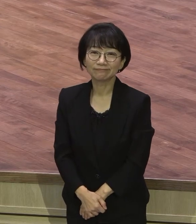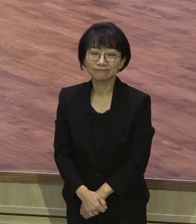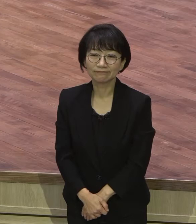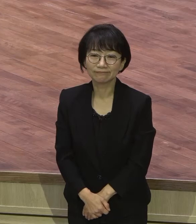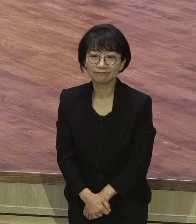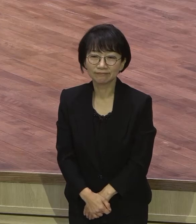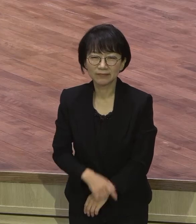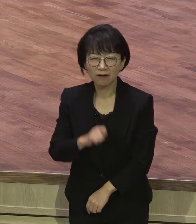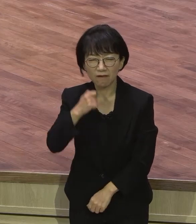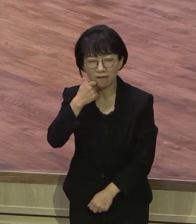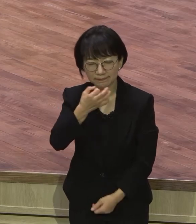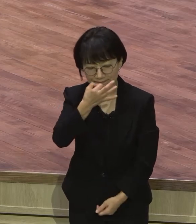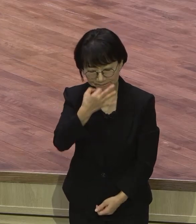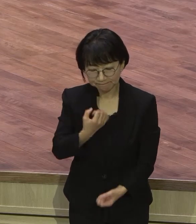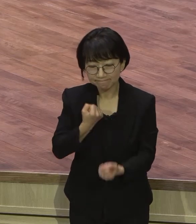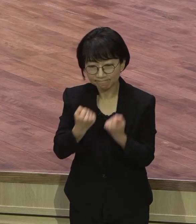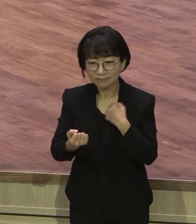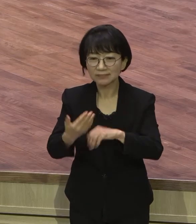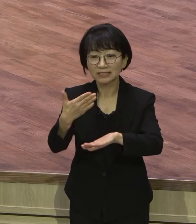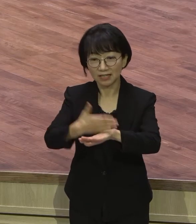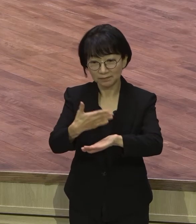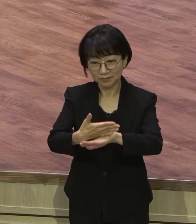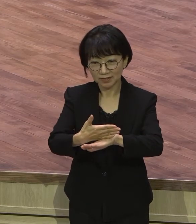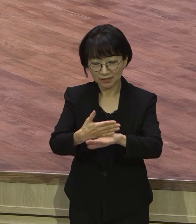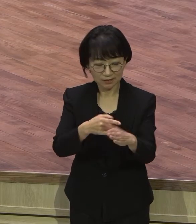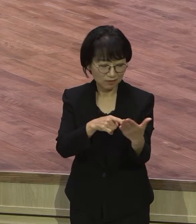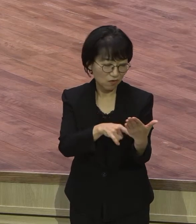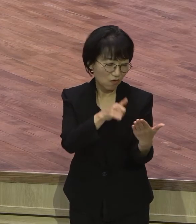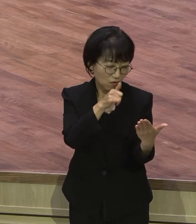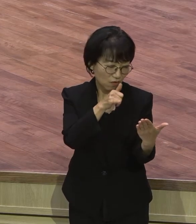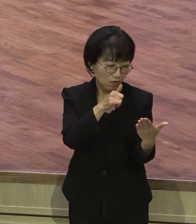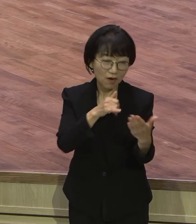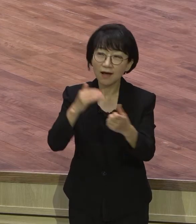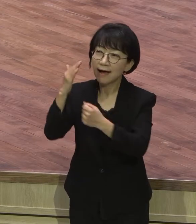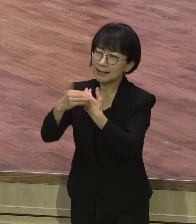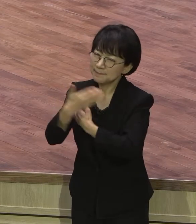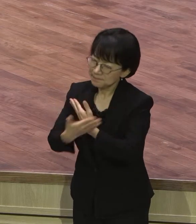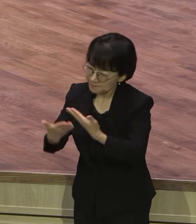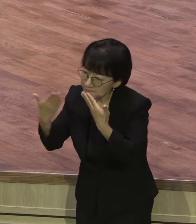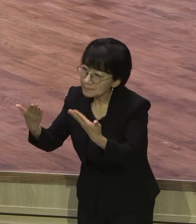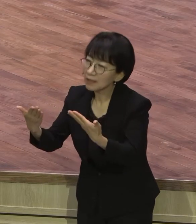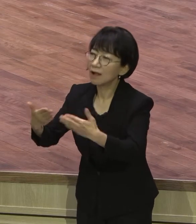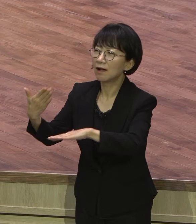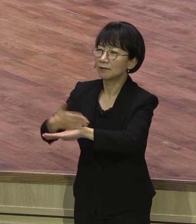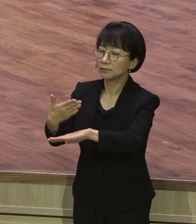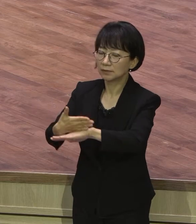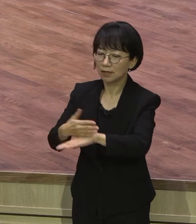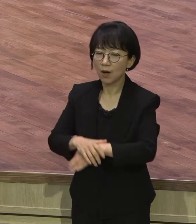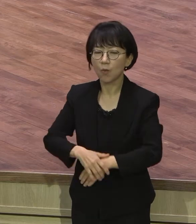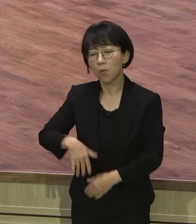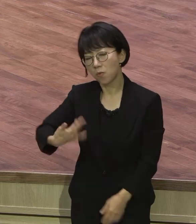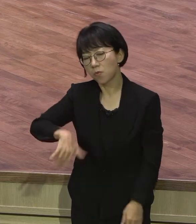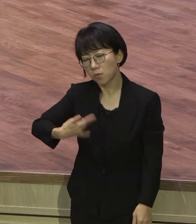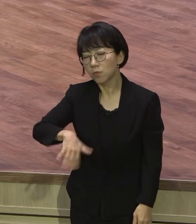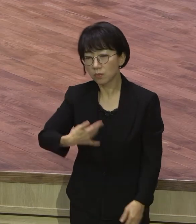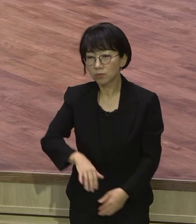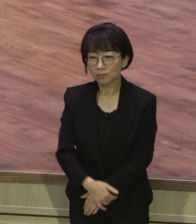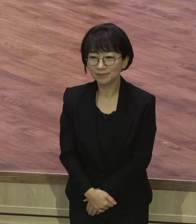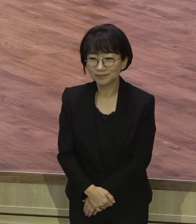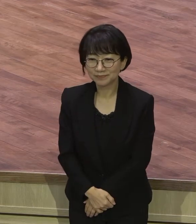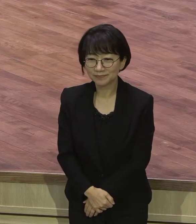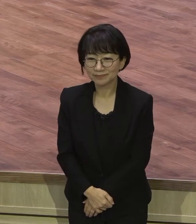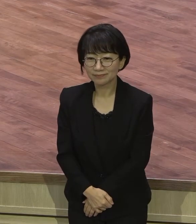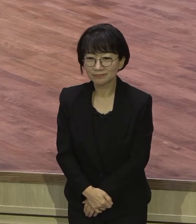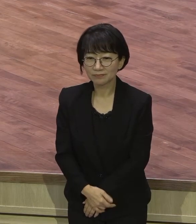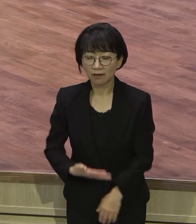어려운 중에, 힘든 중에 하나님께 헌신을 주셔서 감사하는 수준 높은 감사지요. 뭐